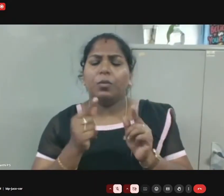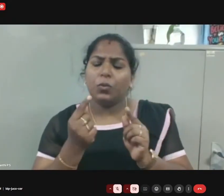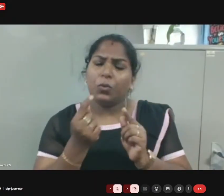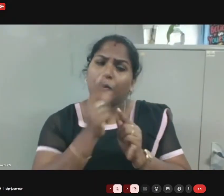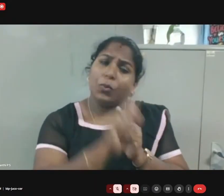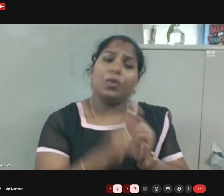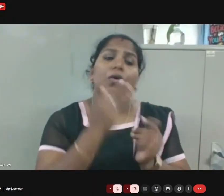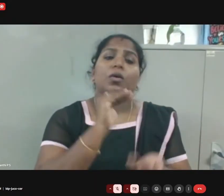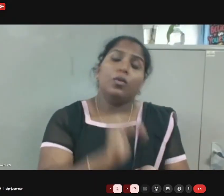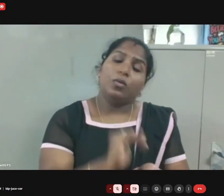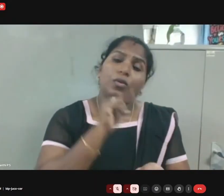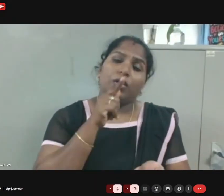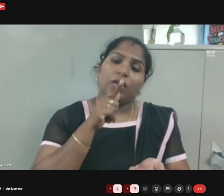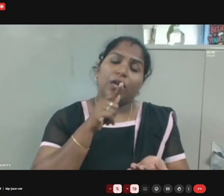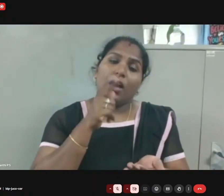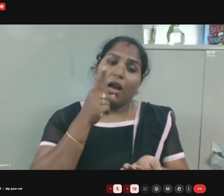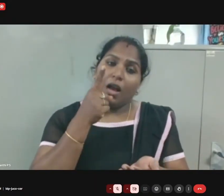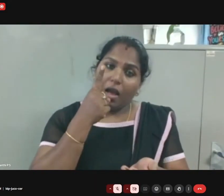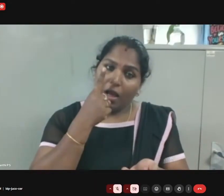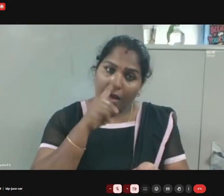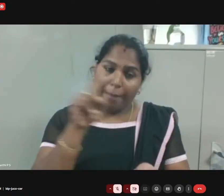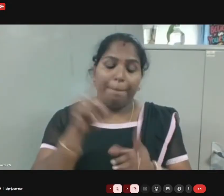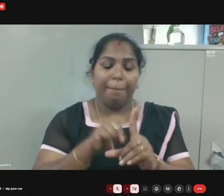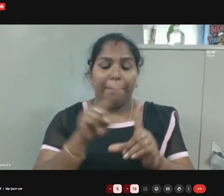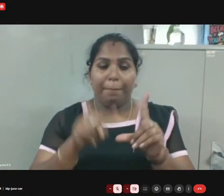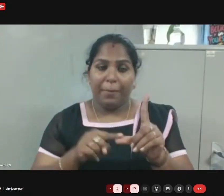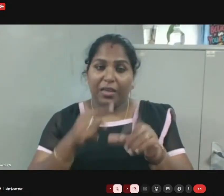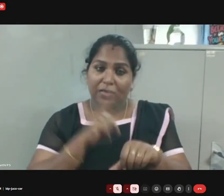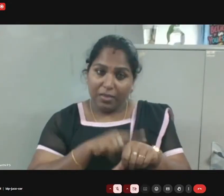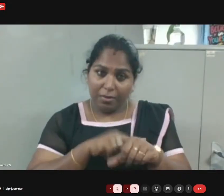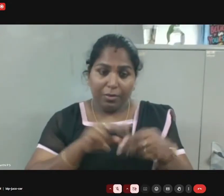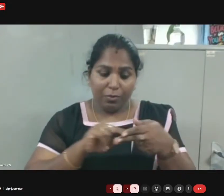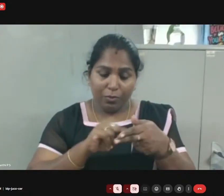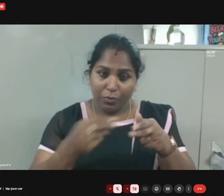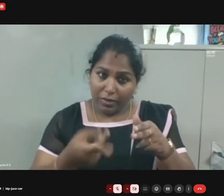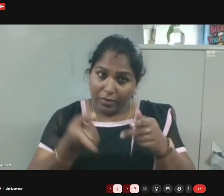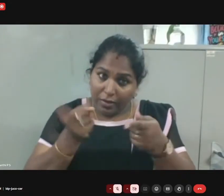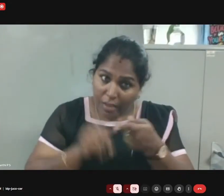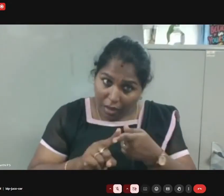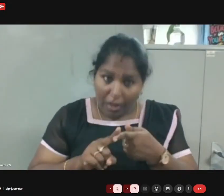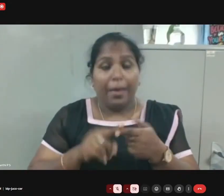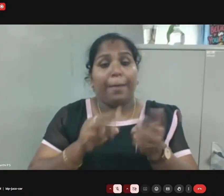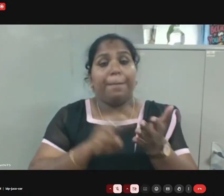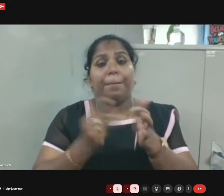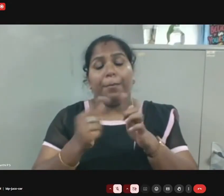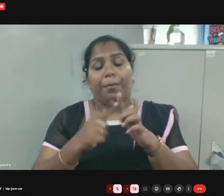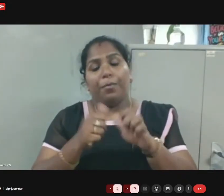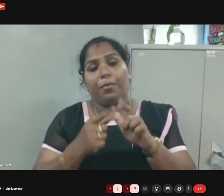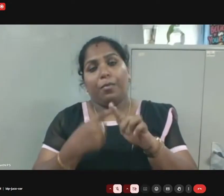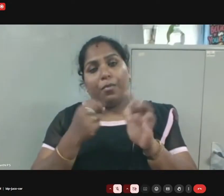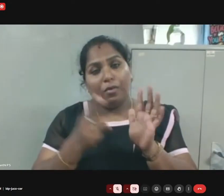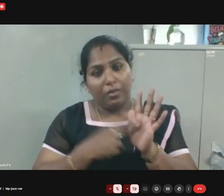കുഞ്ഞിന്റെ അമ്മയുടെ വയറ്റിലിരിക്കുമ്പോൾ ഉണ്ടാകുന്ന ഒരു മ്യൂട്ടേഷൻ ആണെങ്കിൽ ബാക്കി കുട്ടികൾക്കൊന്നും ബാധിക്കത്തില്ല. പിന്നെ അവർക്ക് ടെൻഷനേ ആവശ്യമില്ല.